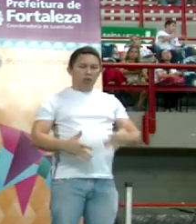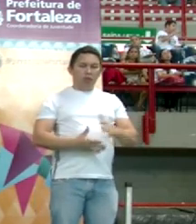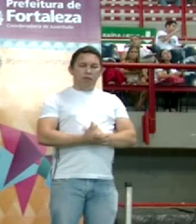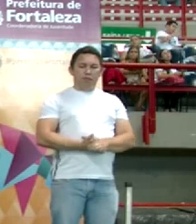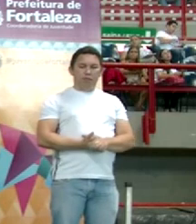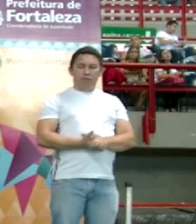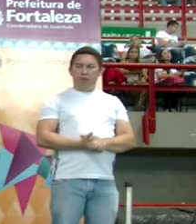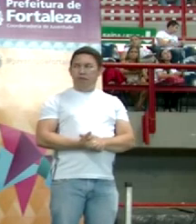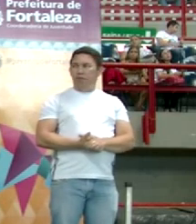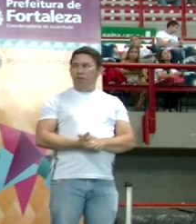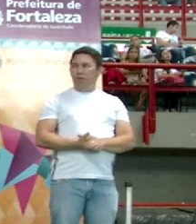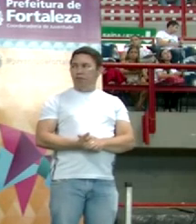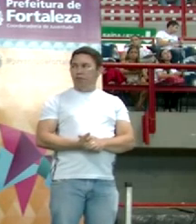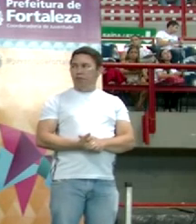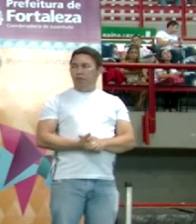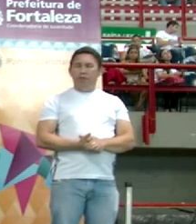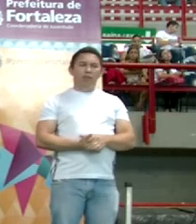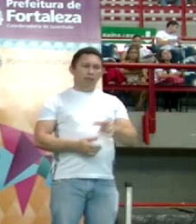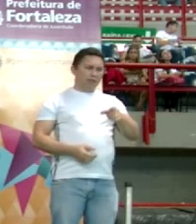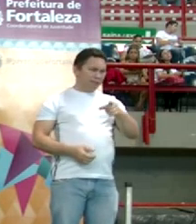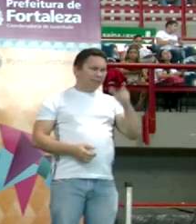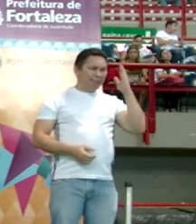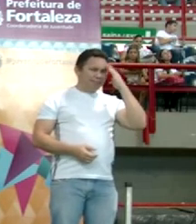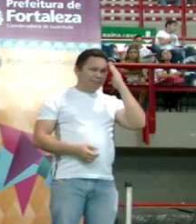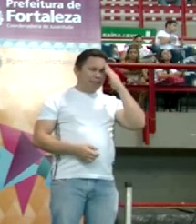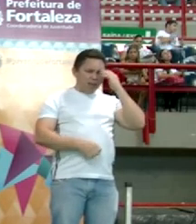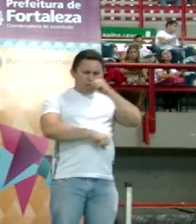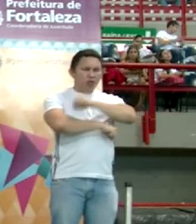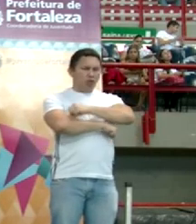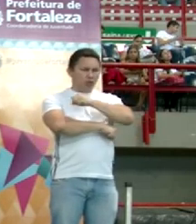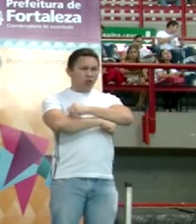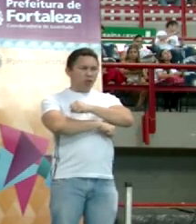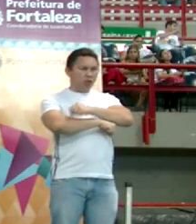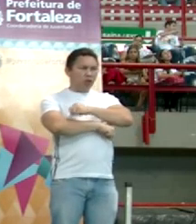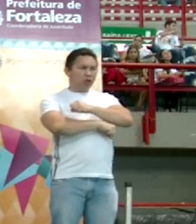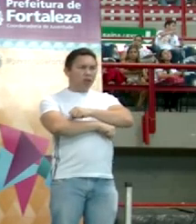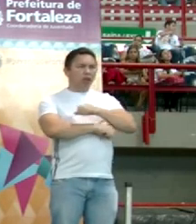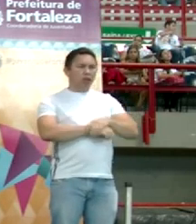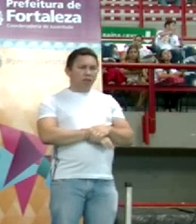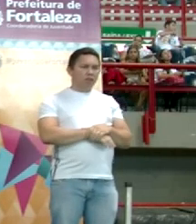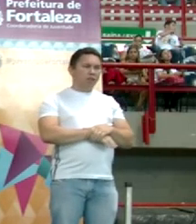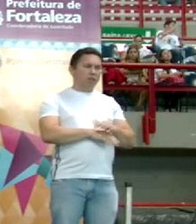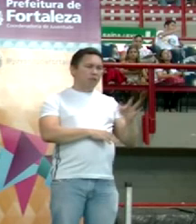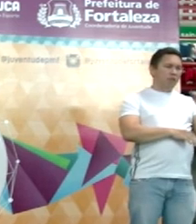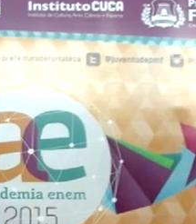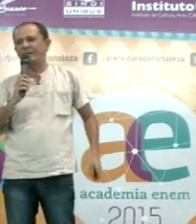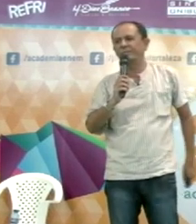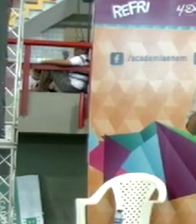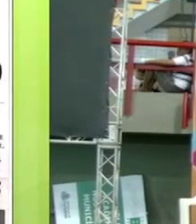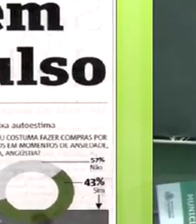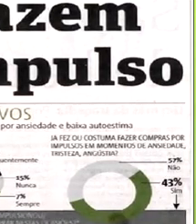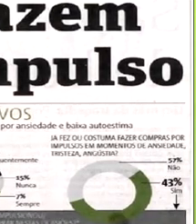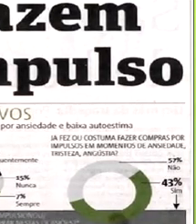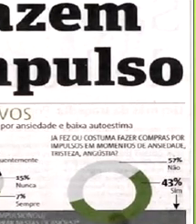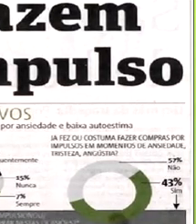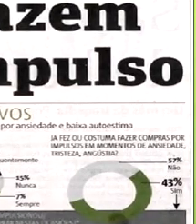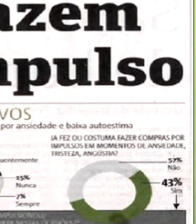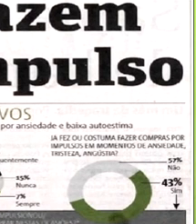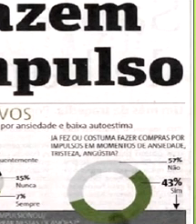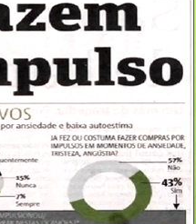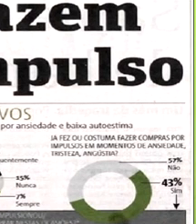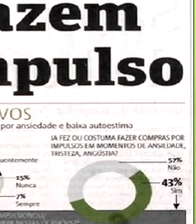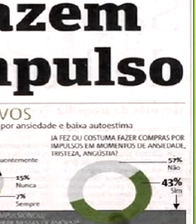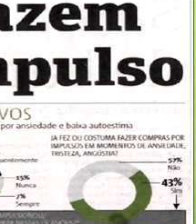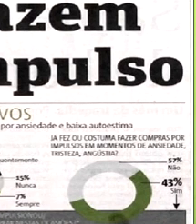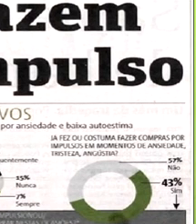Vamos. Mas você sabe que telejornal é aquela coisa bem formal, né? É alguém que está ali que está lendo alguma coisa para passar. Às